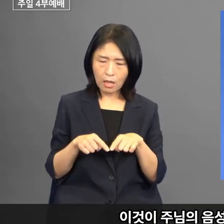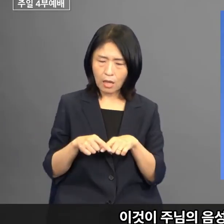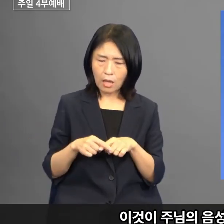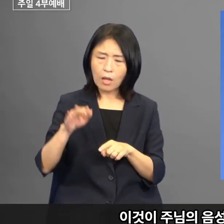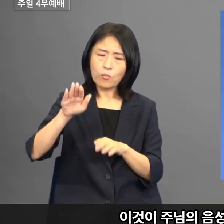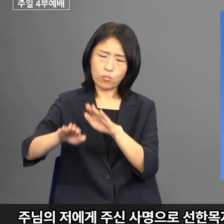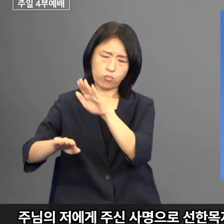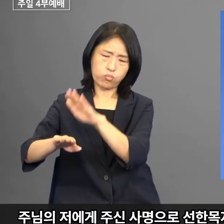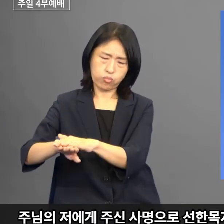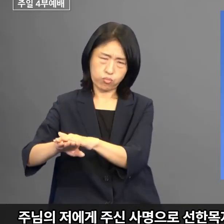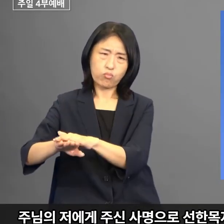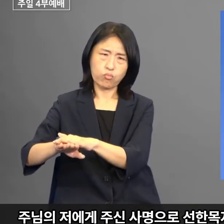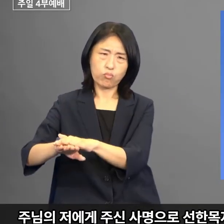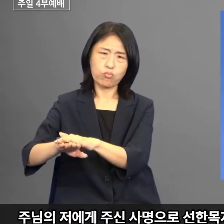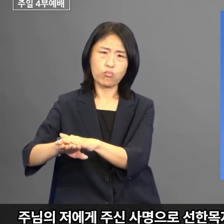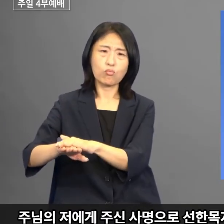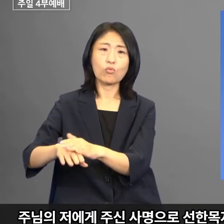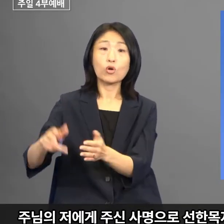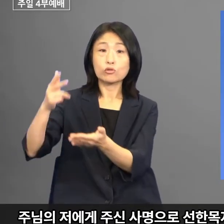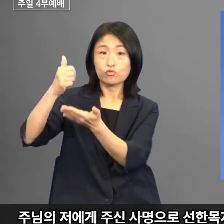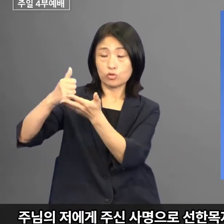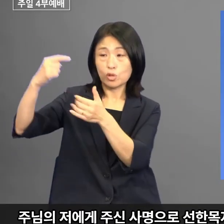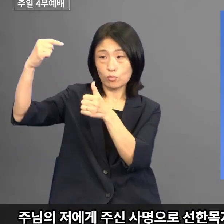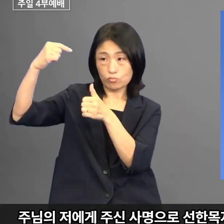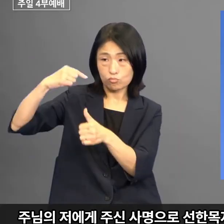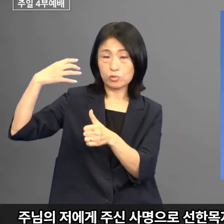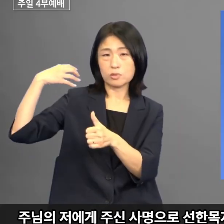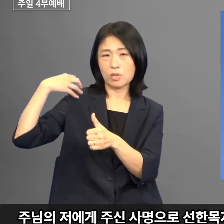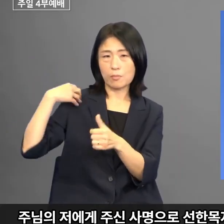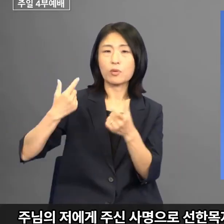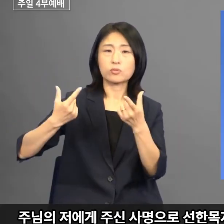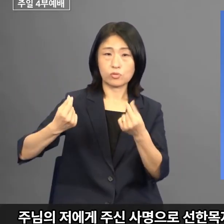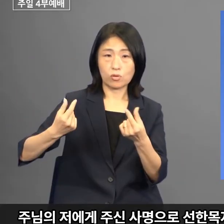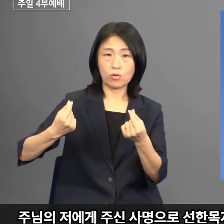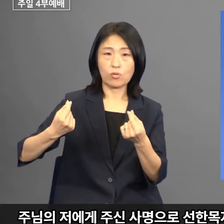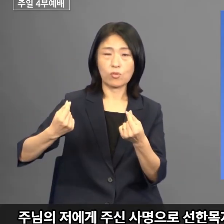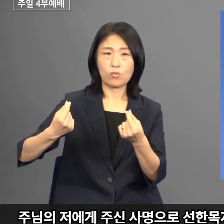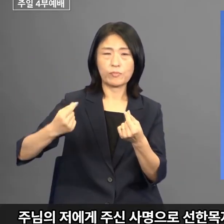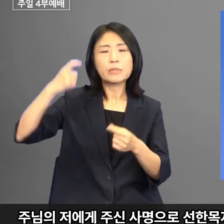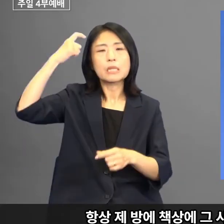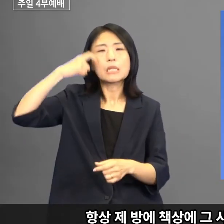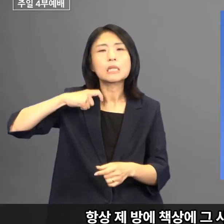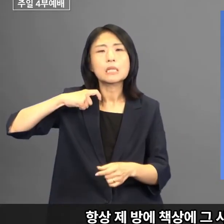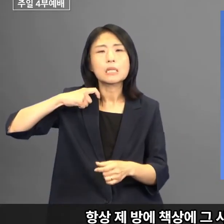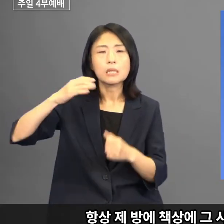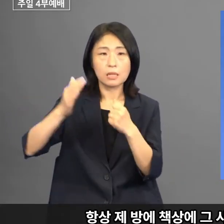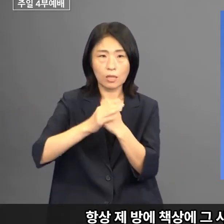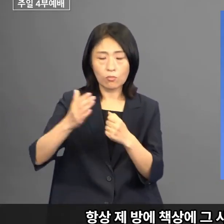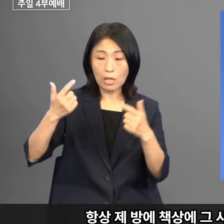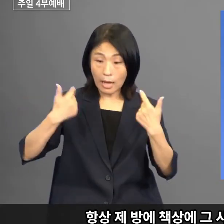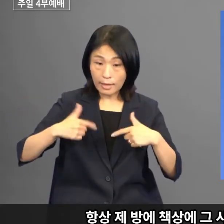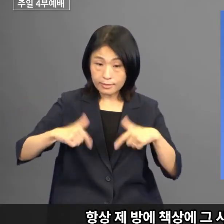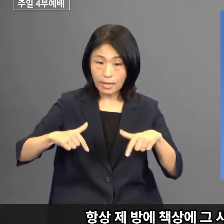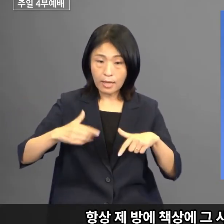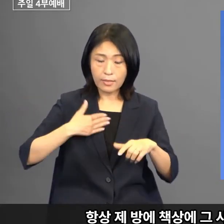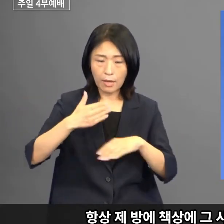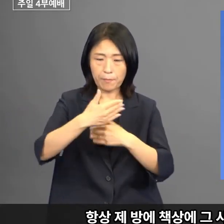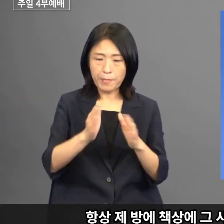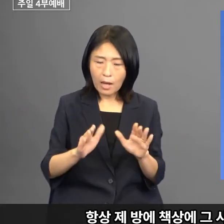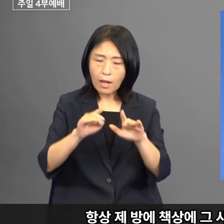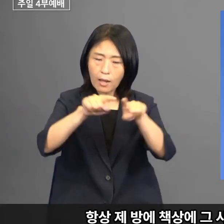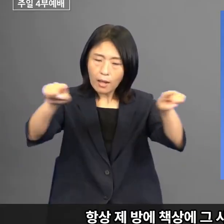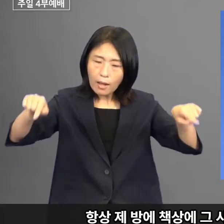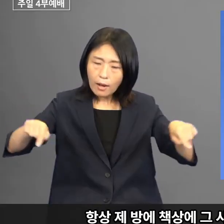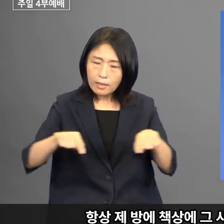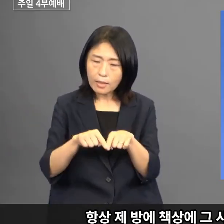때문에, 주님이 저에게 주신 사명으로, 선화목자교회에 주신 사명으로 느껴졌기 때문에 항상 제 방에 책상에